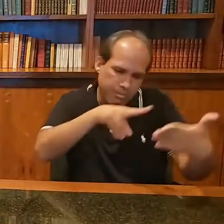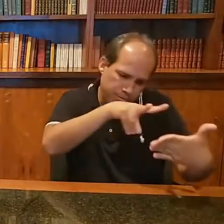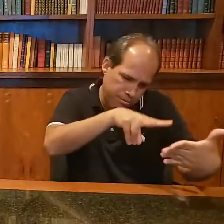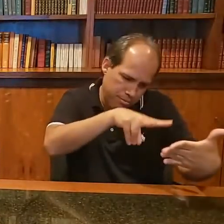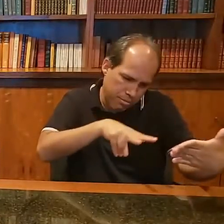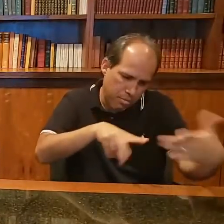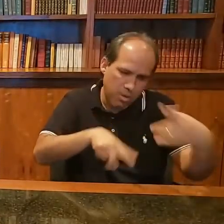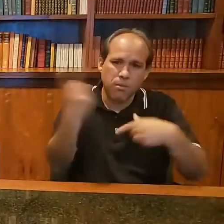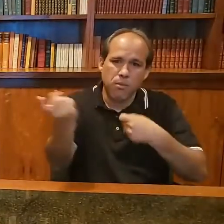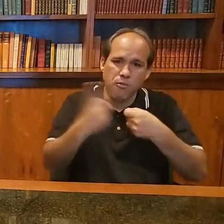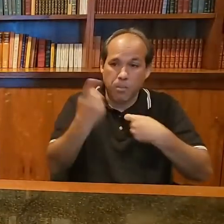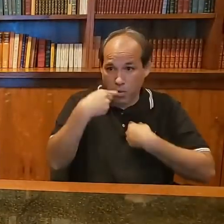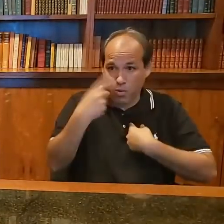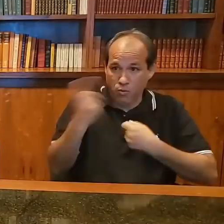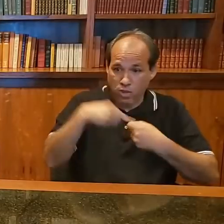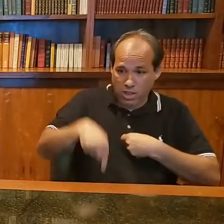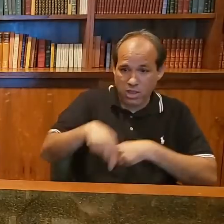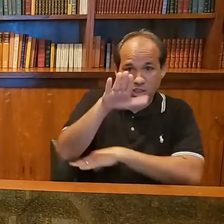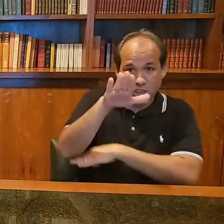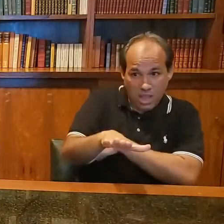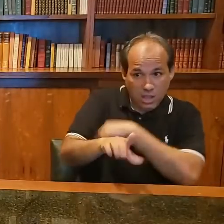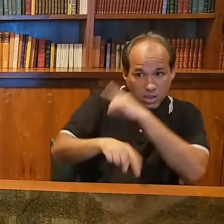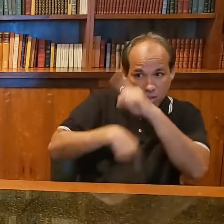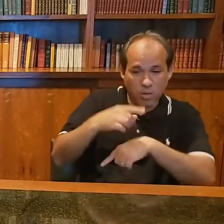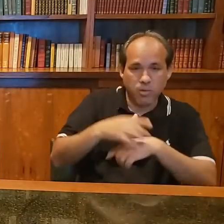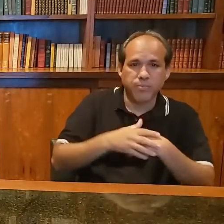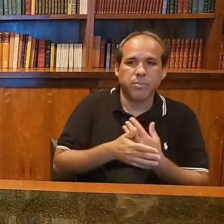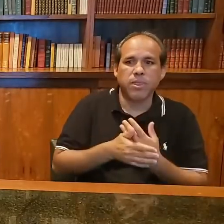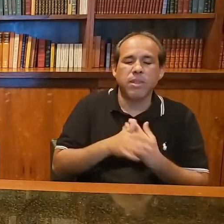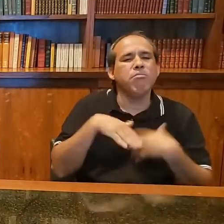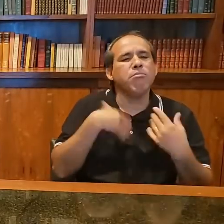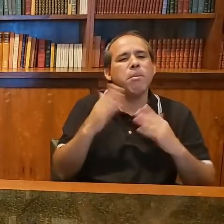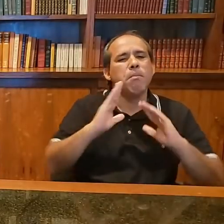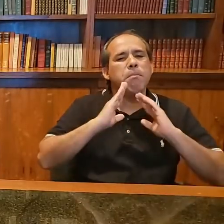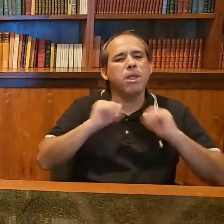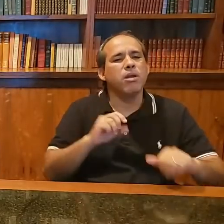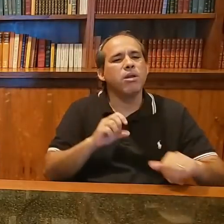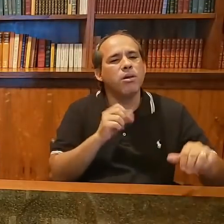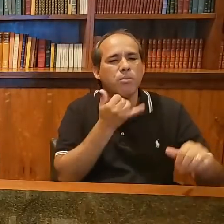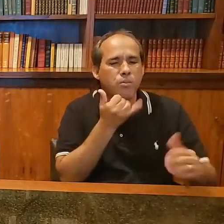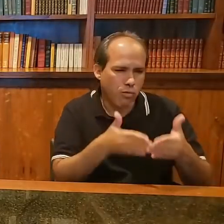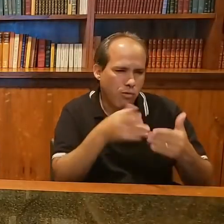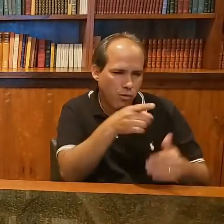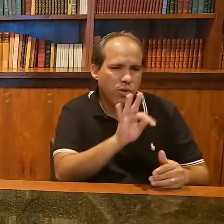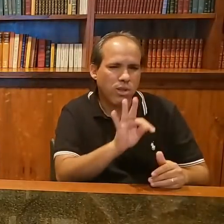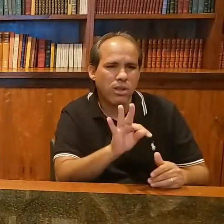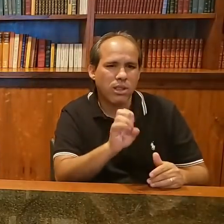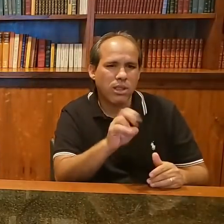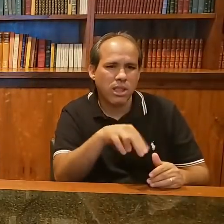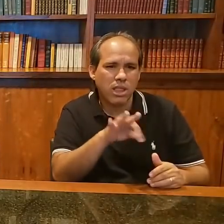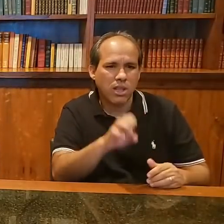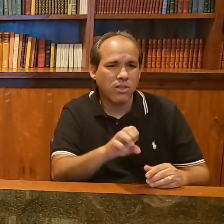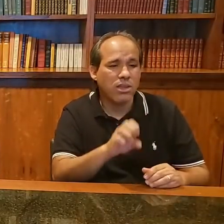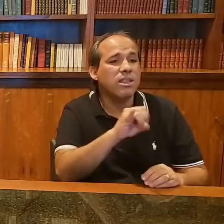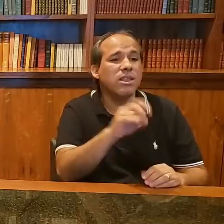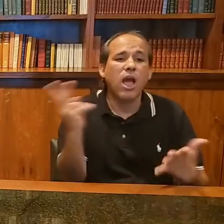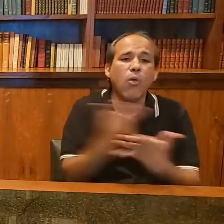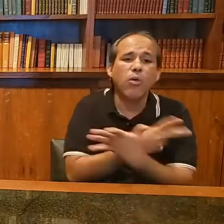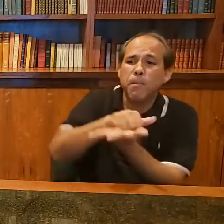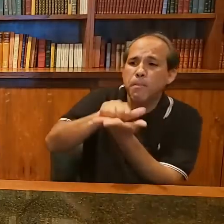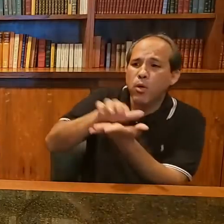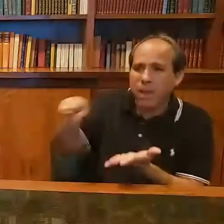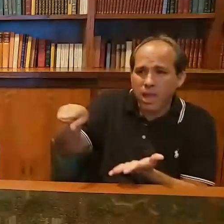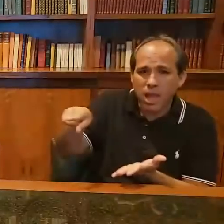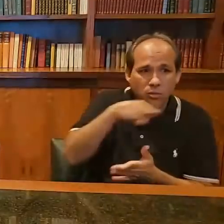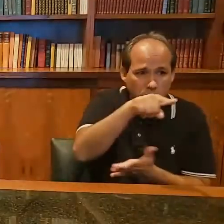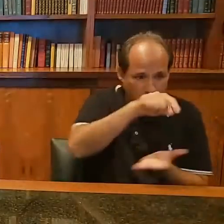volta aqui à tarde, E agora eu te peço uma coisa, tenente, se coloca no lugar de quem você está punindo para ver se procede aqui o que